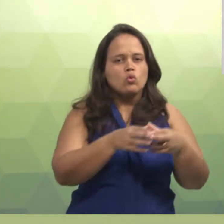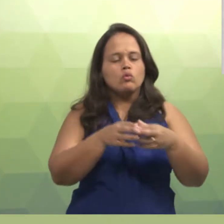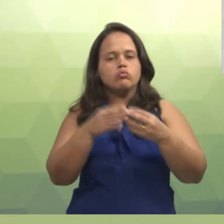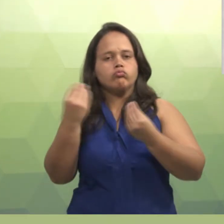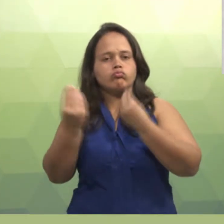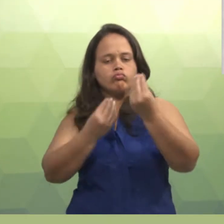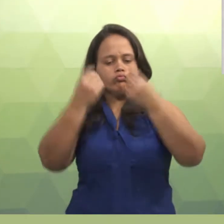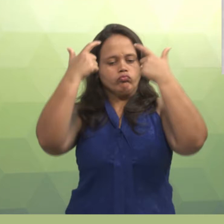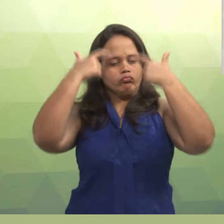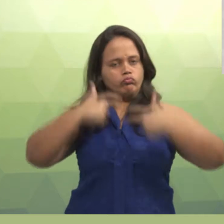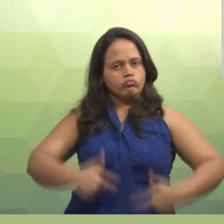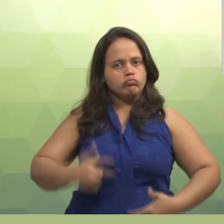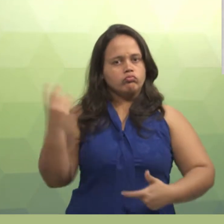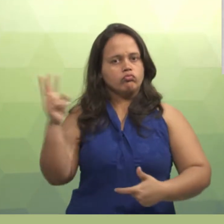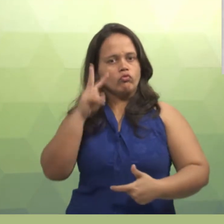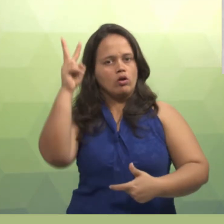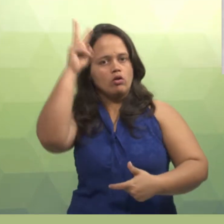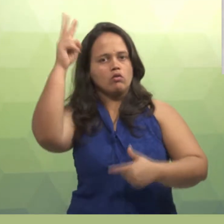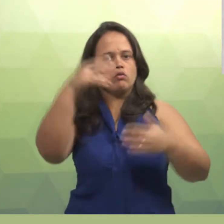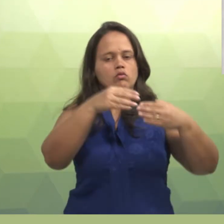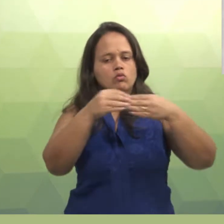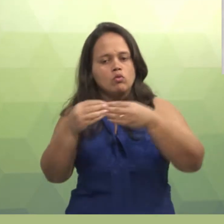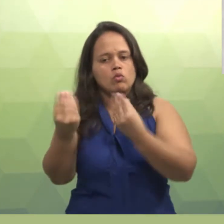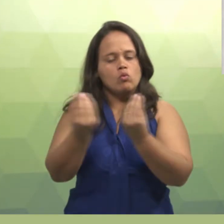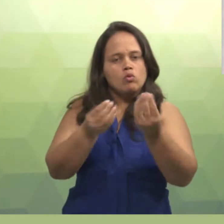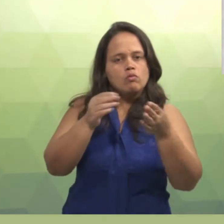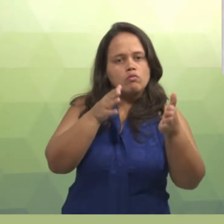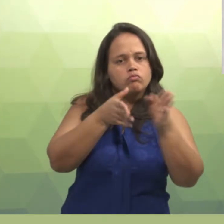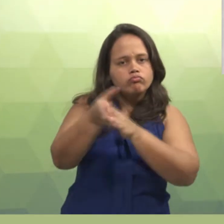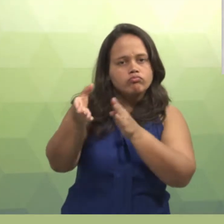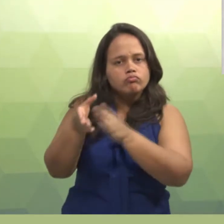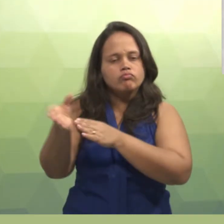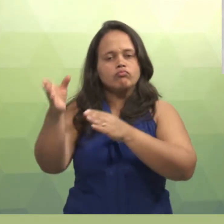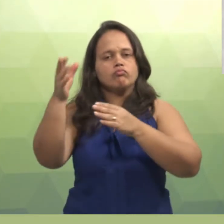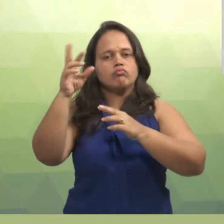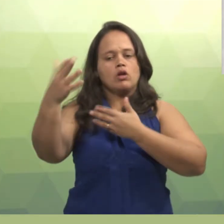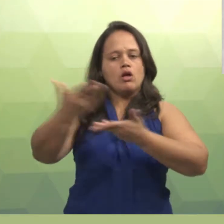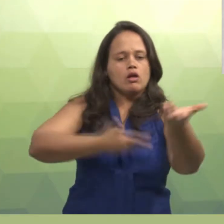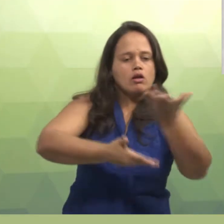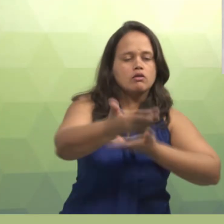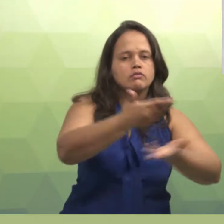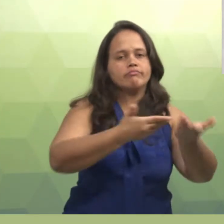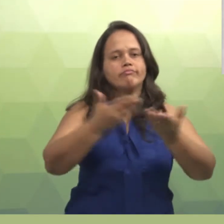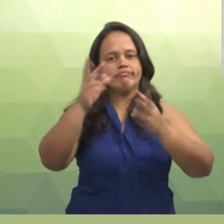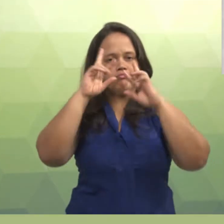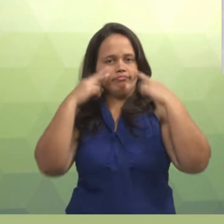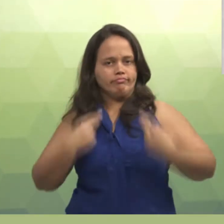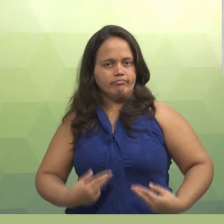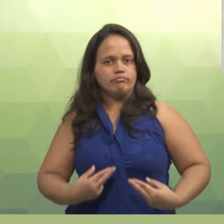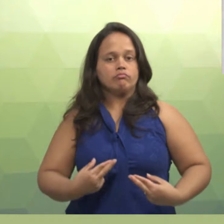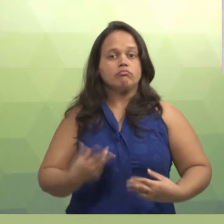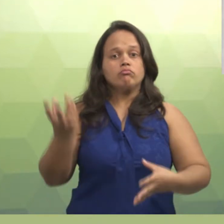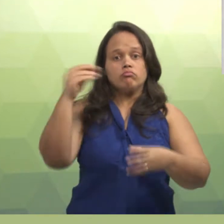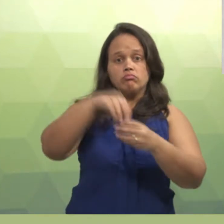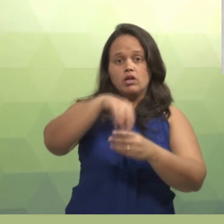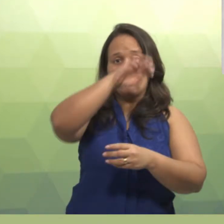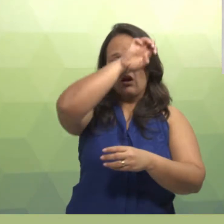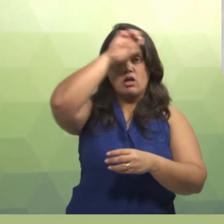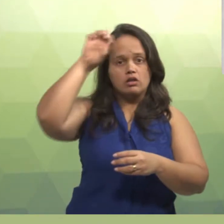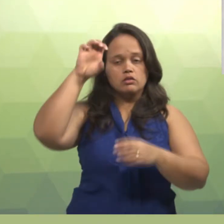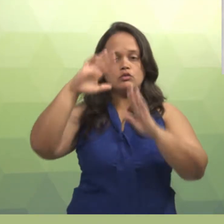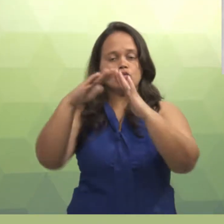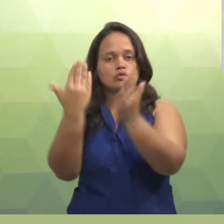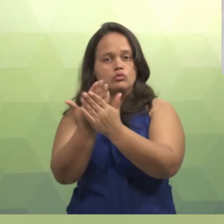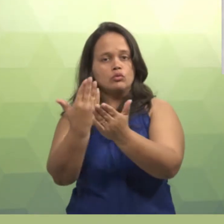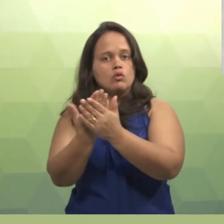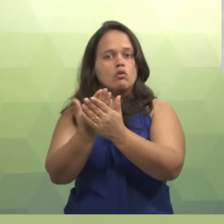humanas. Abordar a ética na escola possibilita pensar sobre a sua missão, os valores que devem orientar